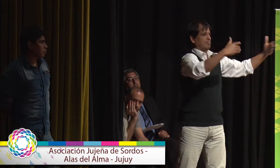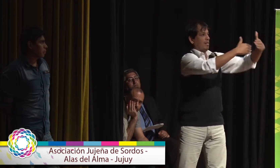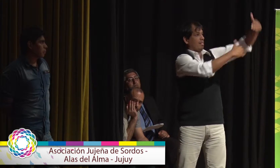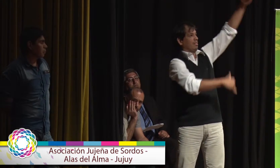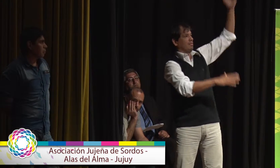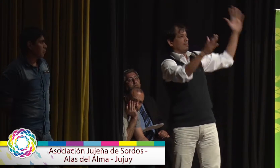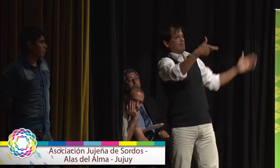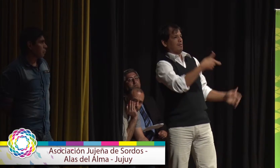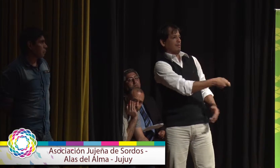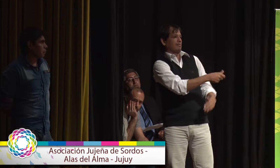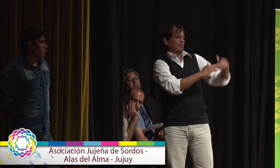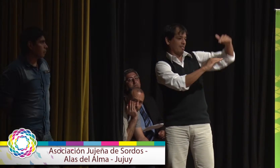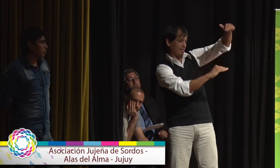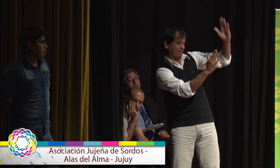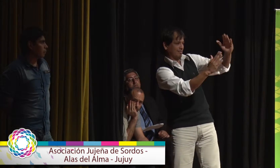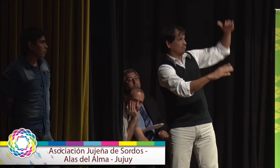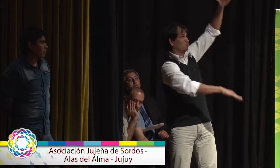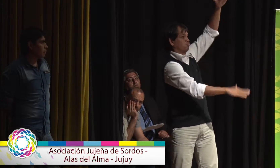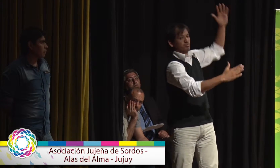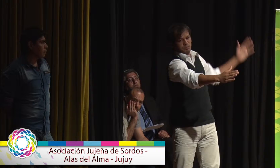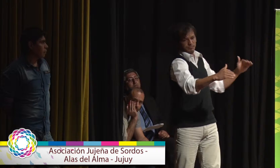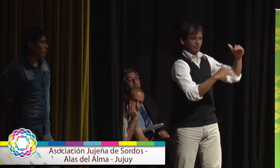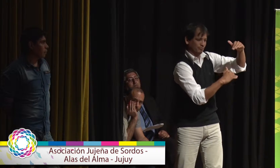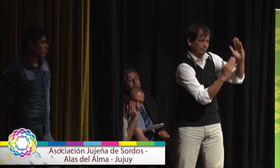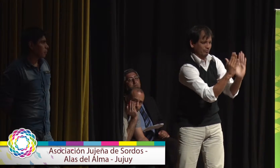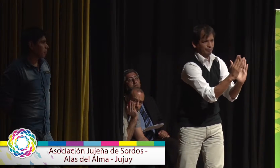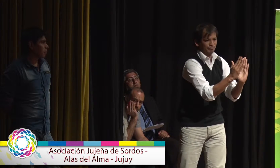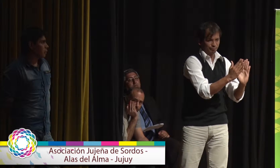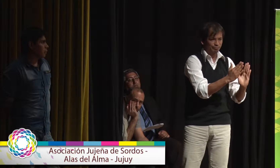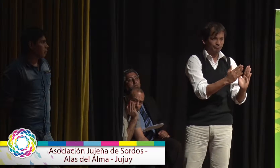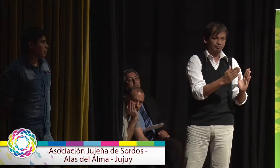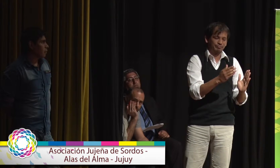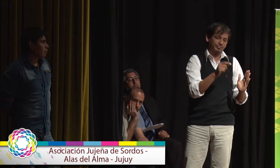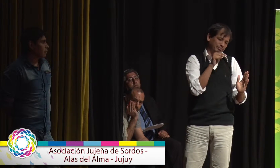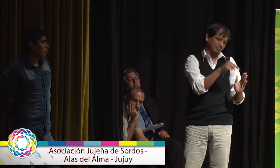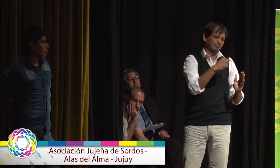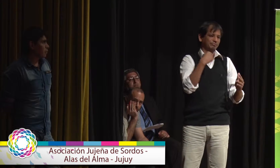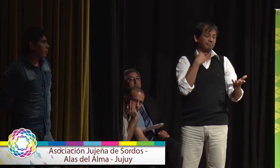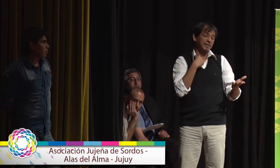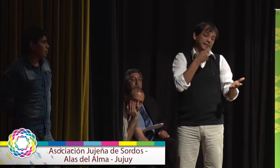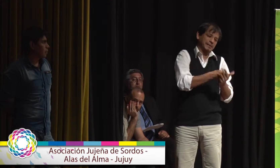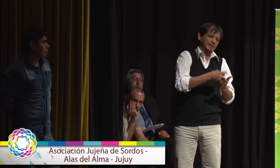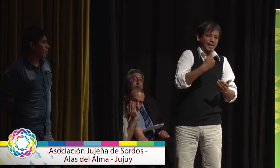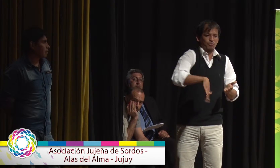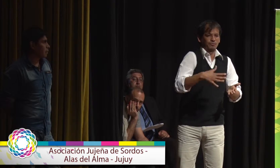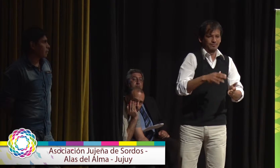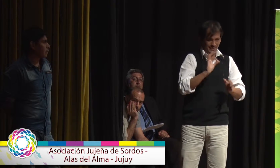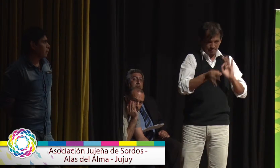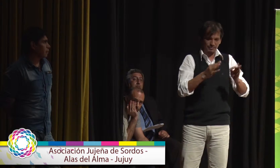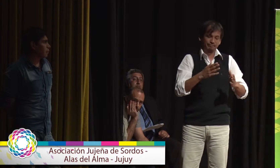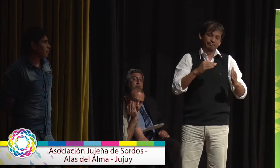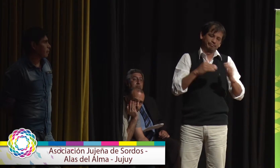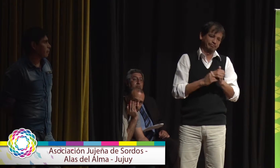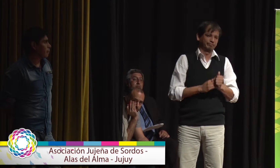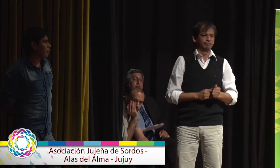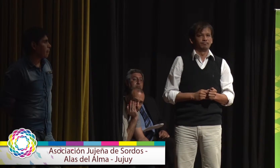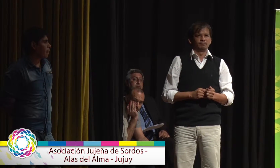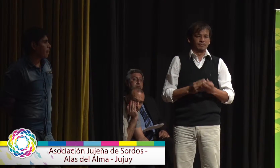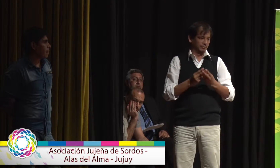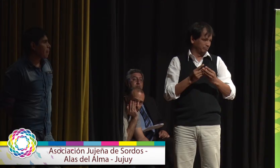el guay o el cuadrito. Sí necesitamos un espacio con más presencia del intérprete o un cuadro más grande o como lo quieran